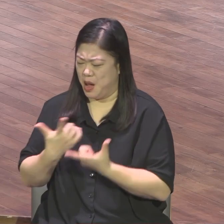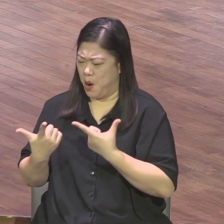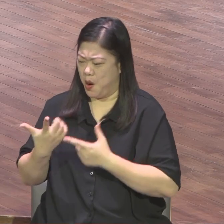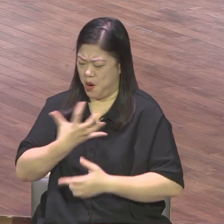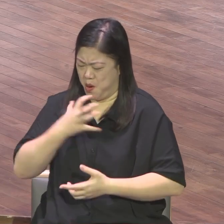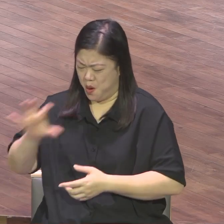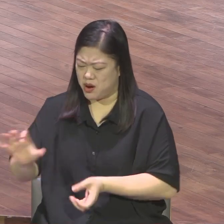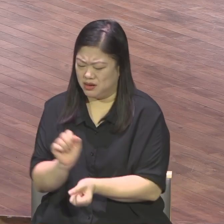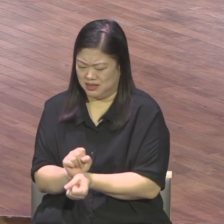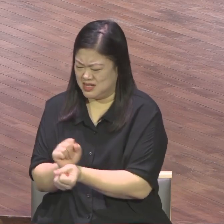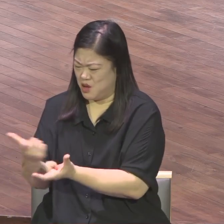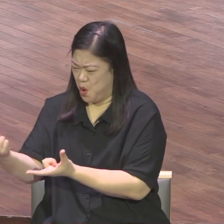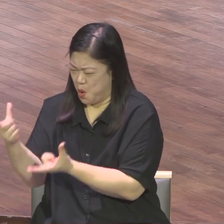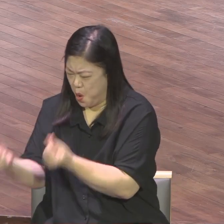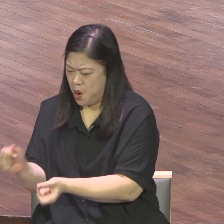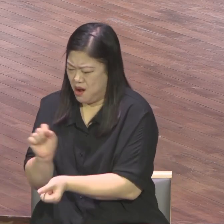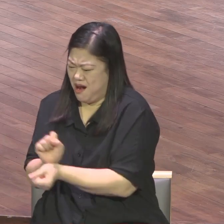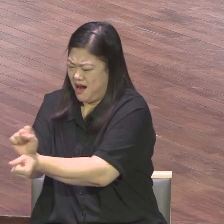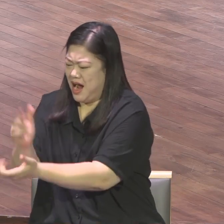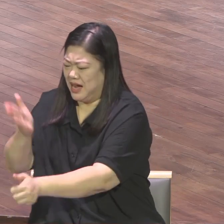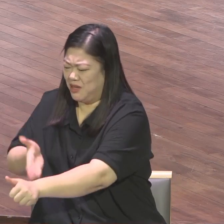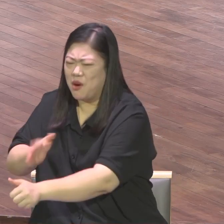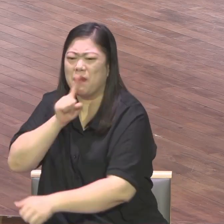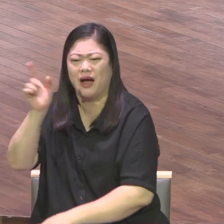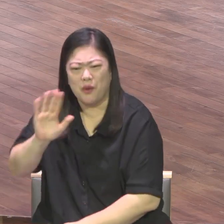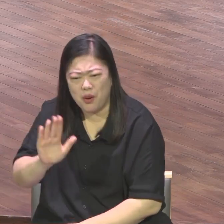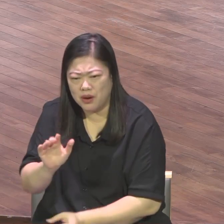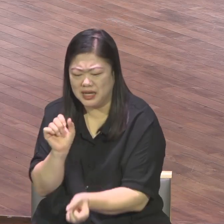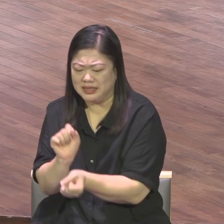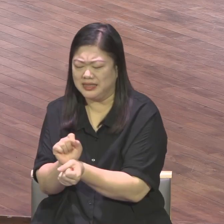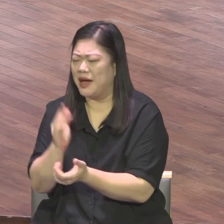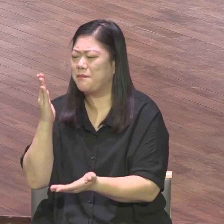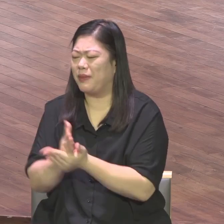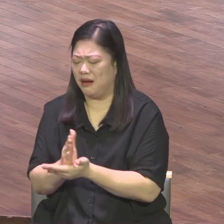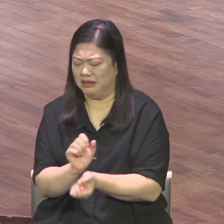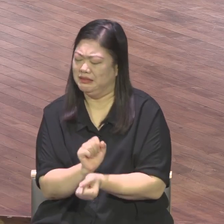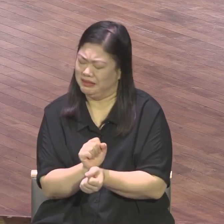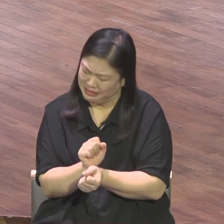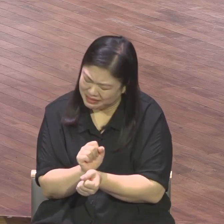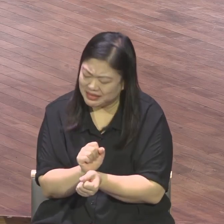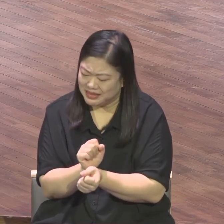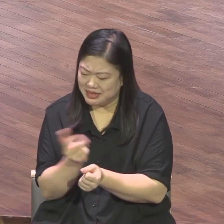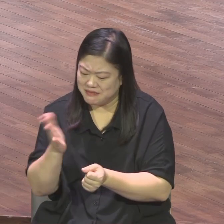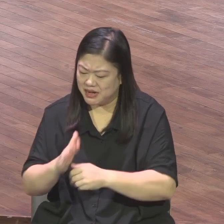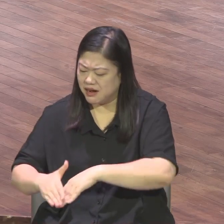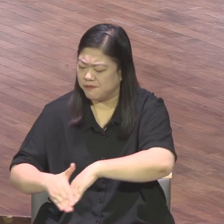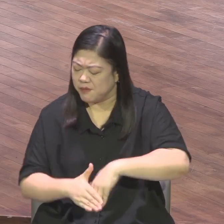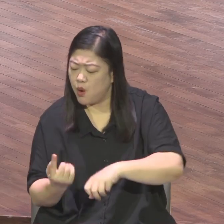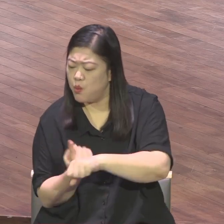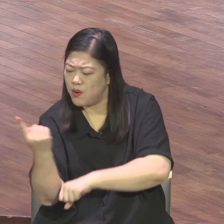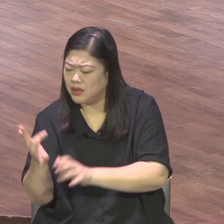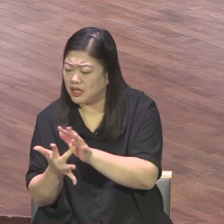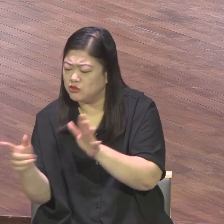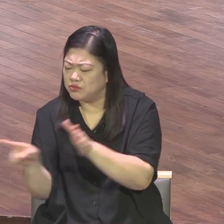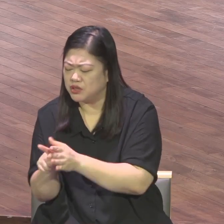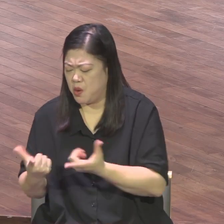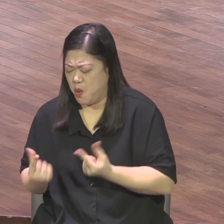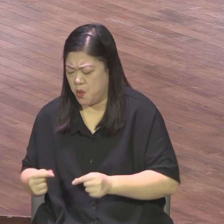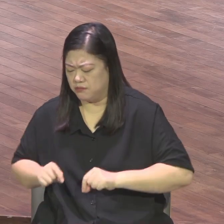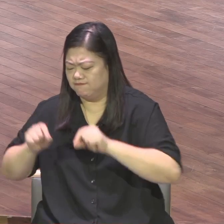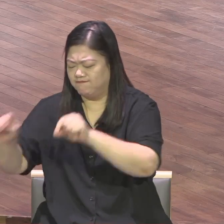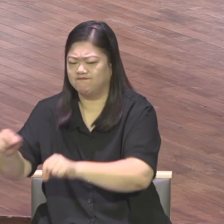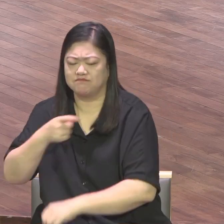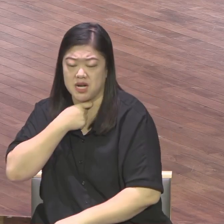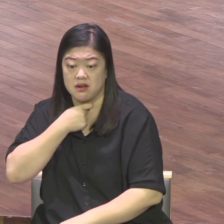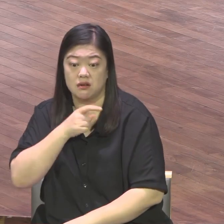삽시다. 그만큼 바울은 뭐요? 예수는 그리스도, 인생 모든 문제 해결자. 답 결론